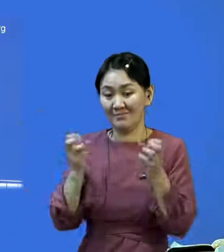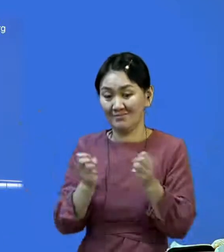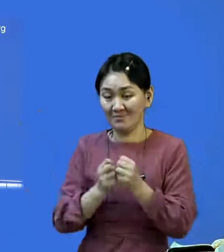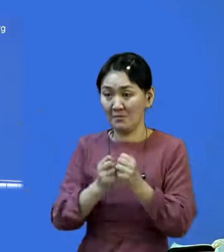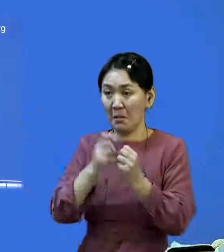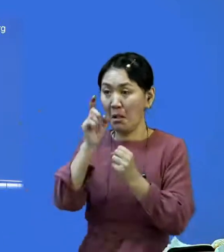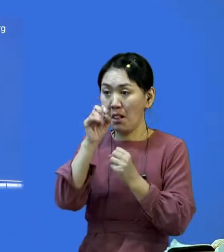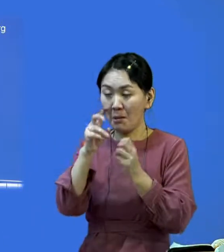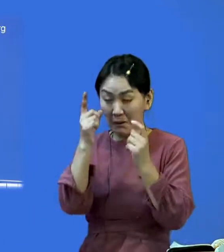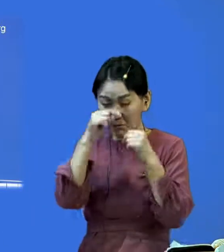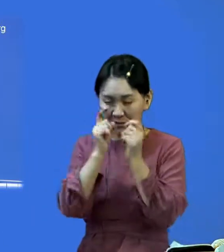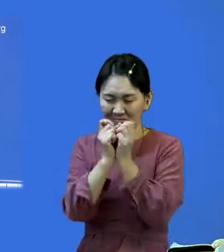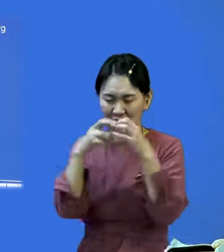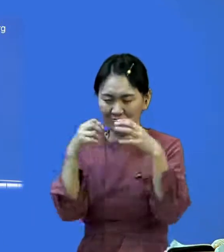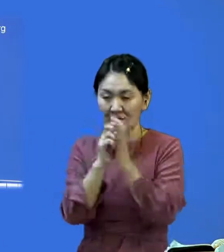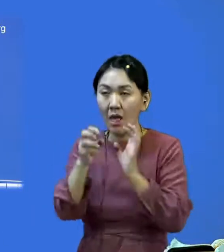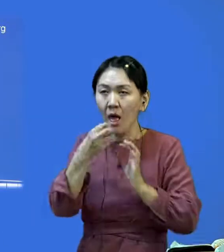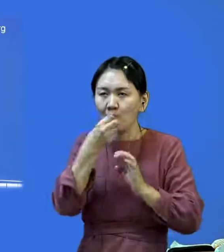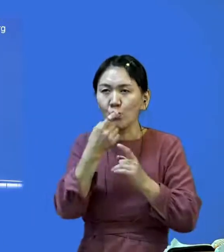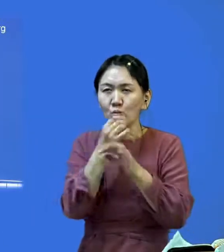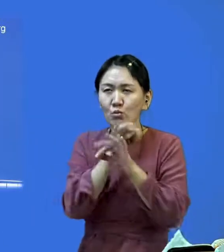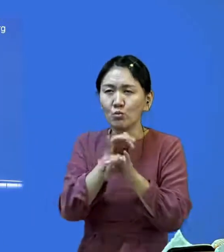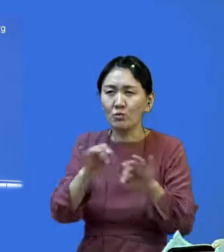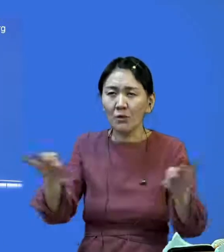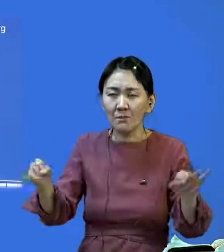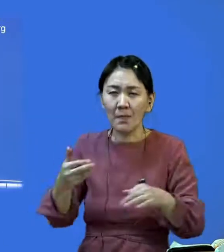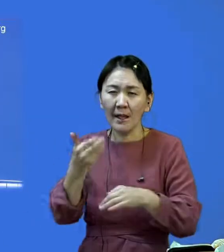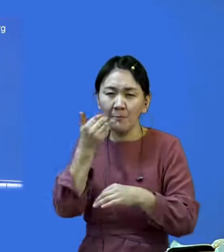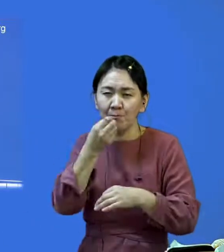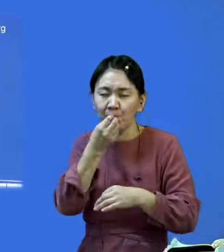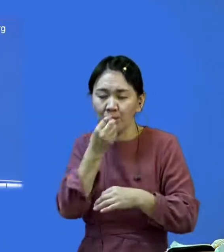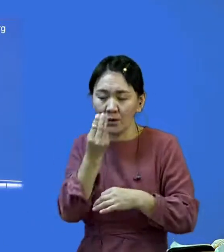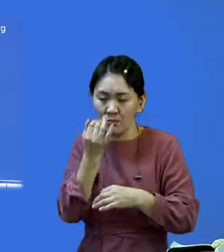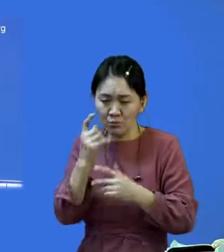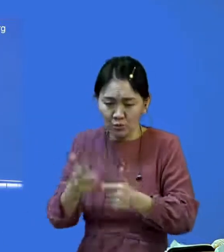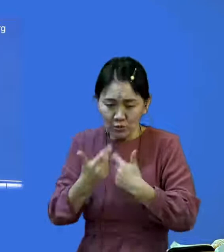Хэлбэр нь ч өөр, амт нь ч өөр, шимтэжэл нь ч өөр.